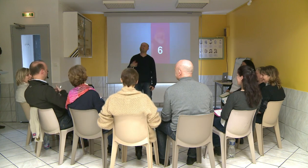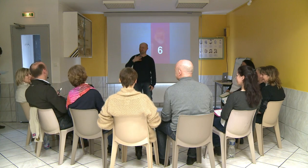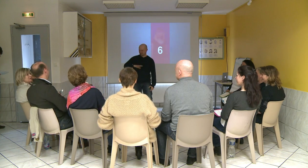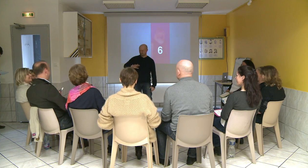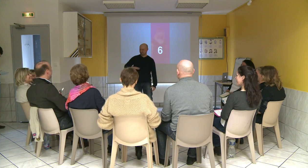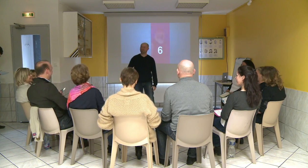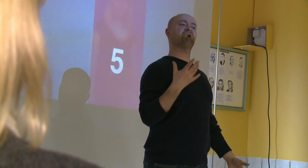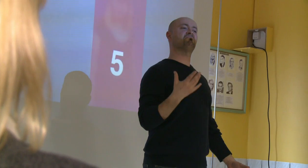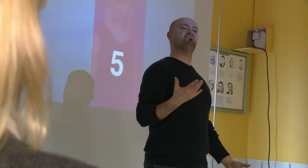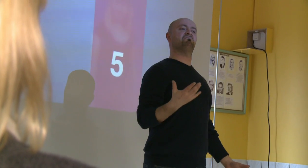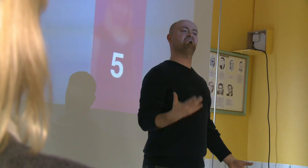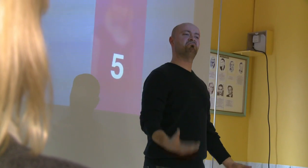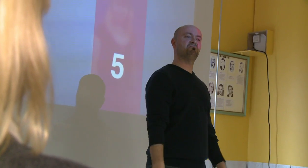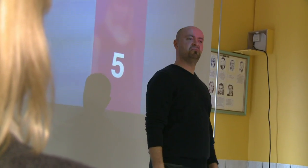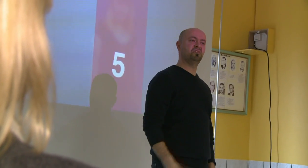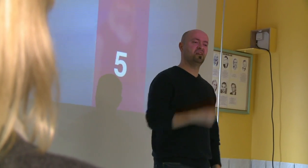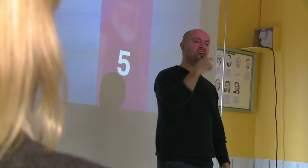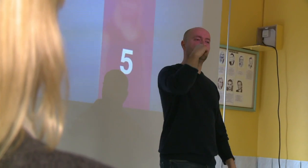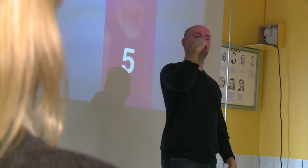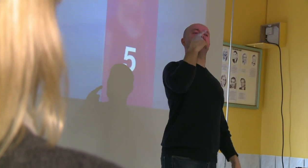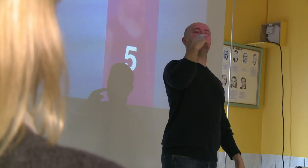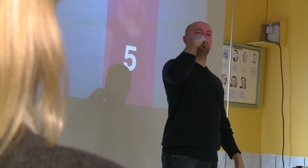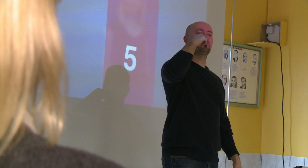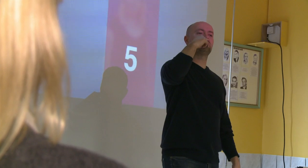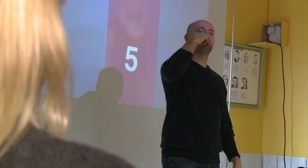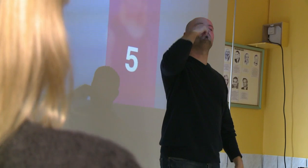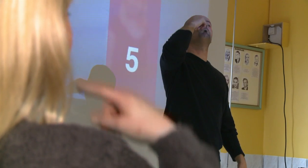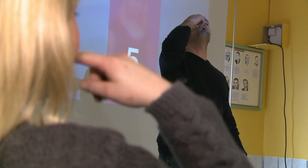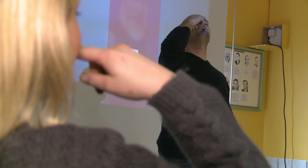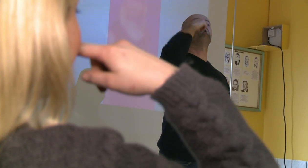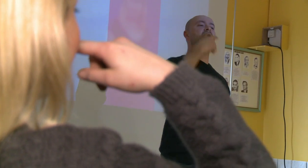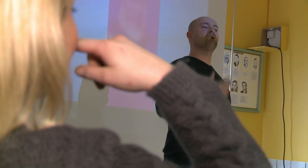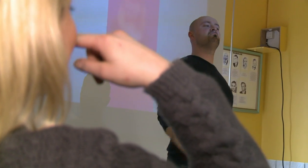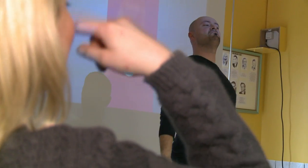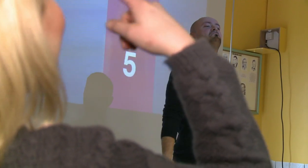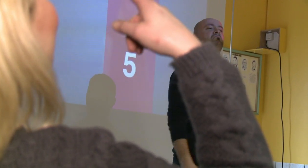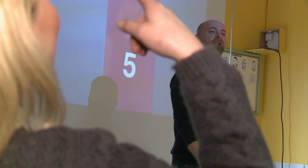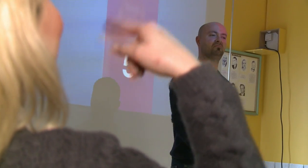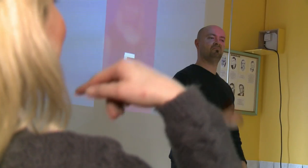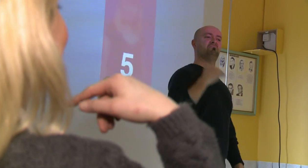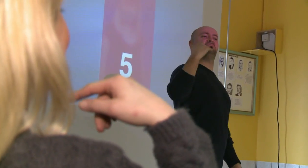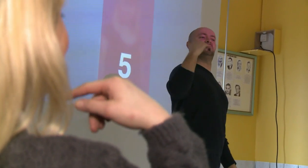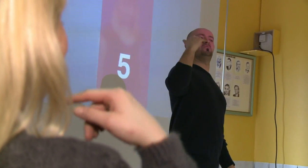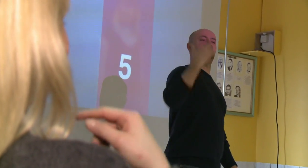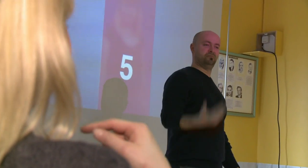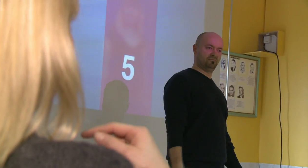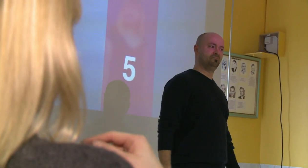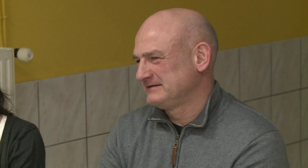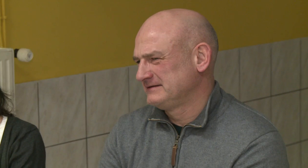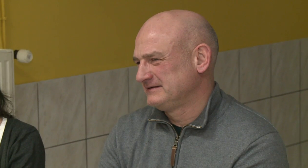est malentendant, alors pas question d'utiliser la parole. Une croix avec les bras pour prison, taper un poing contre l'autre pour